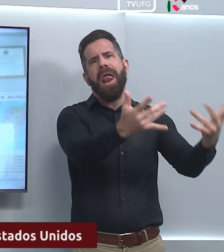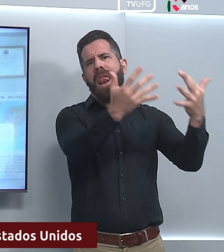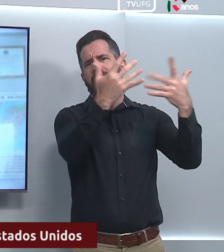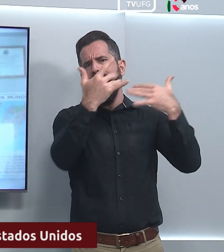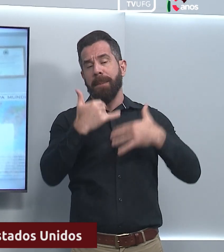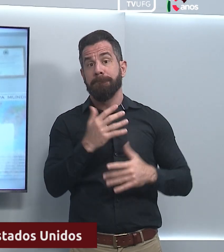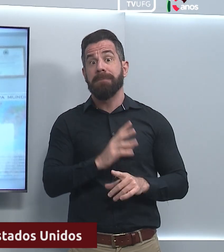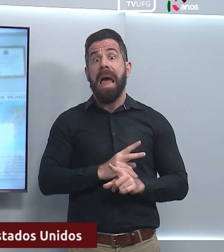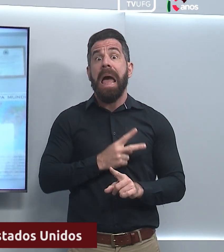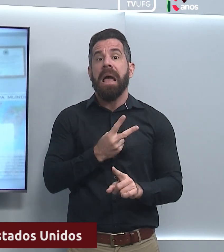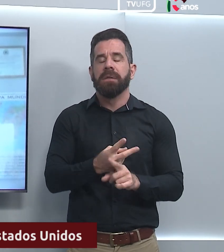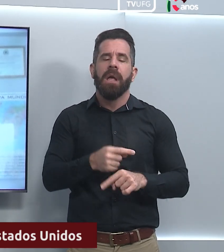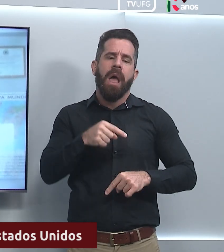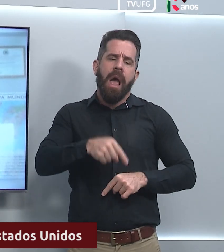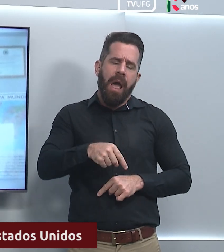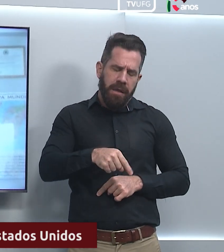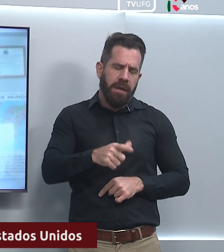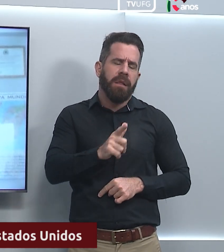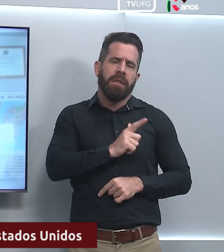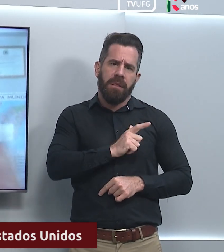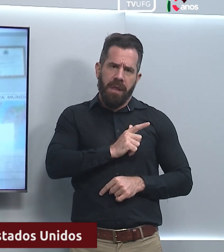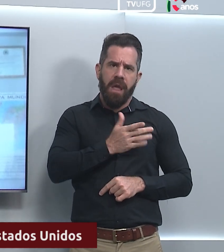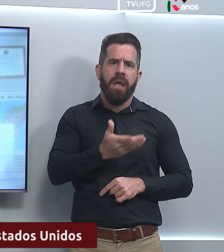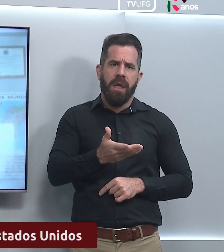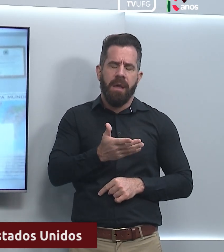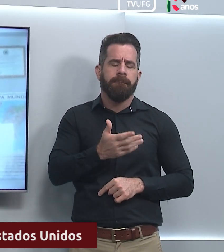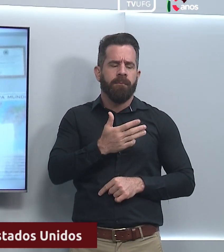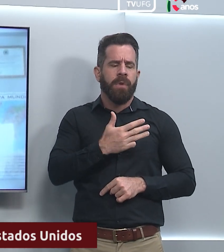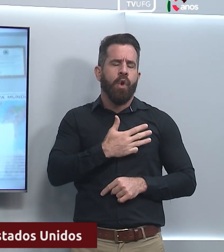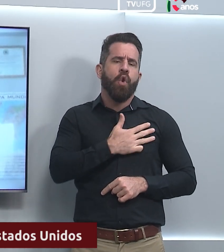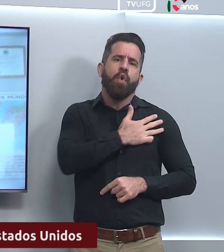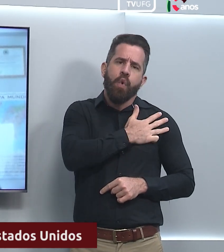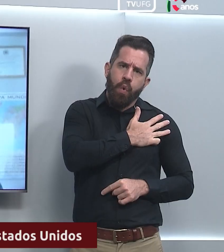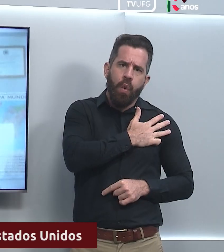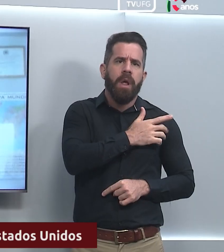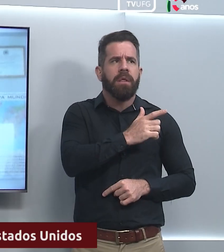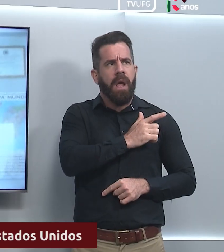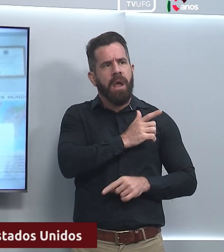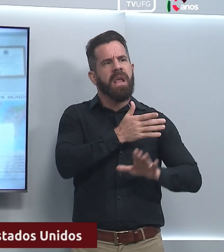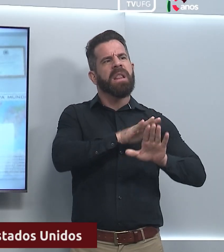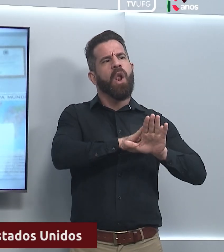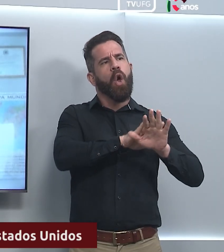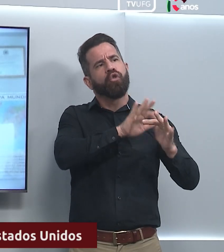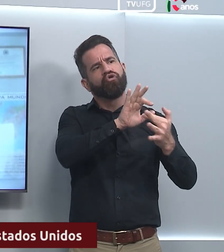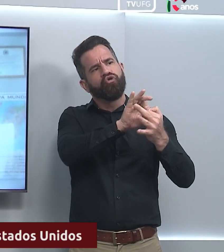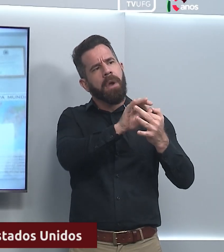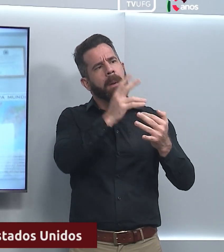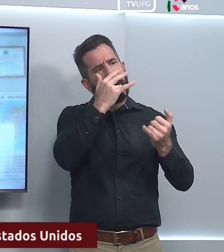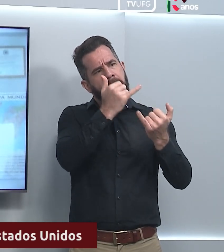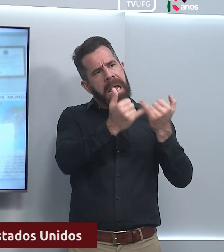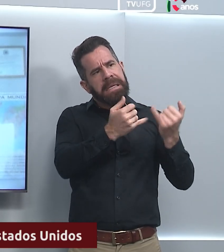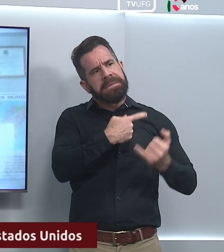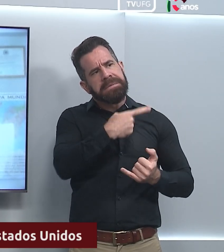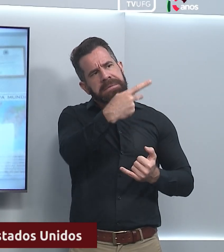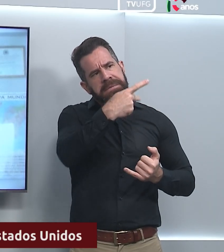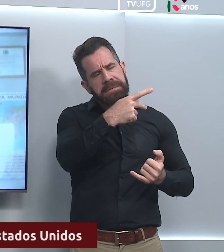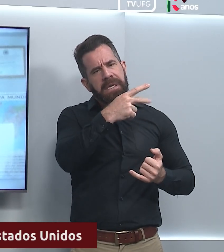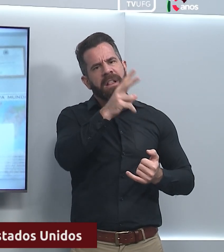uma certa simpatia ideológica com o regime do Maduro, tem se posicionado de maneira mais